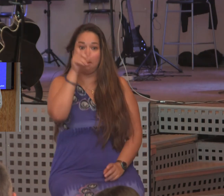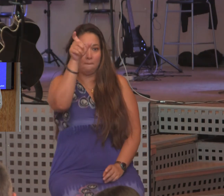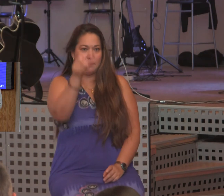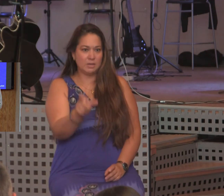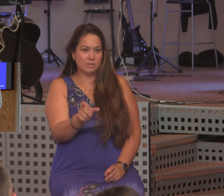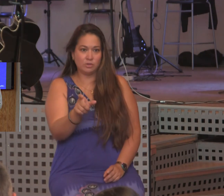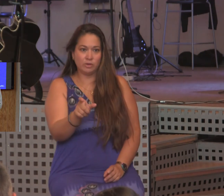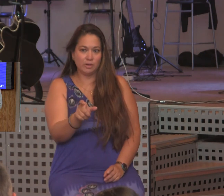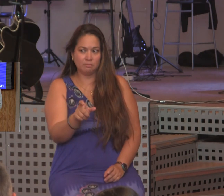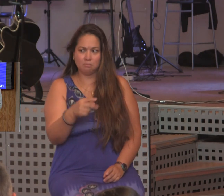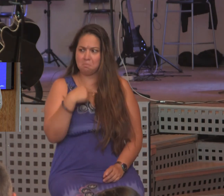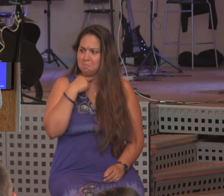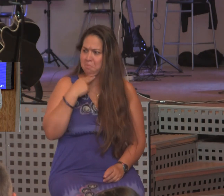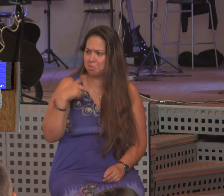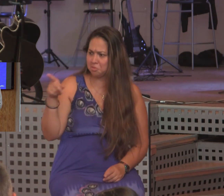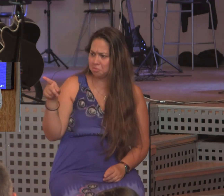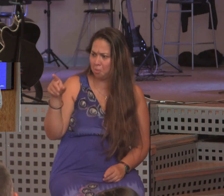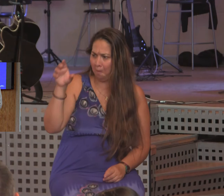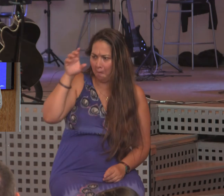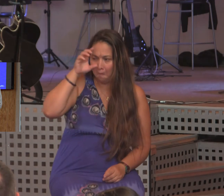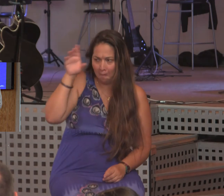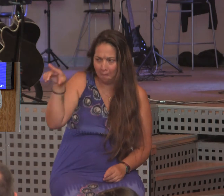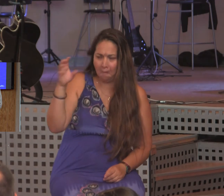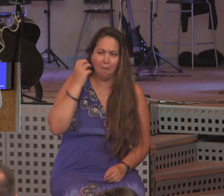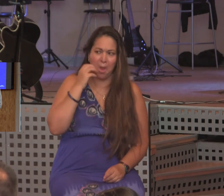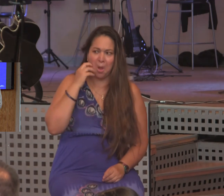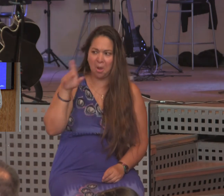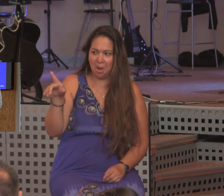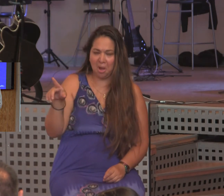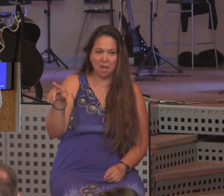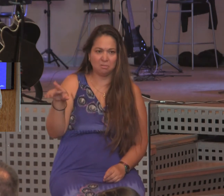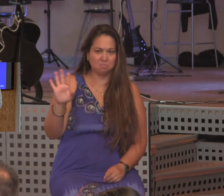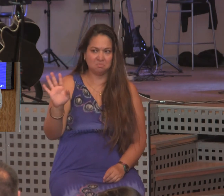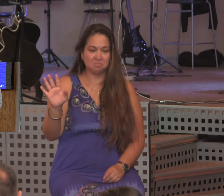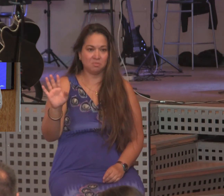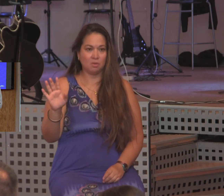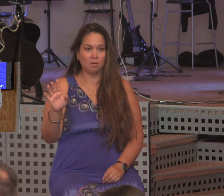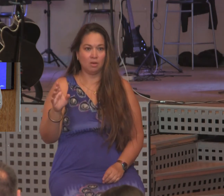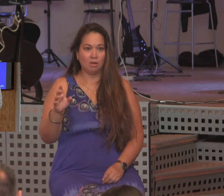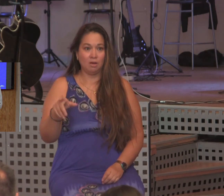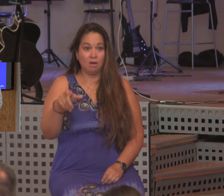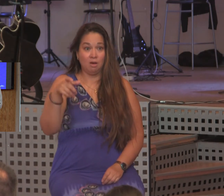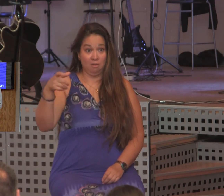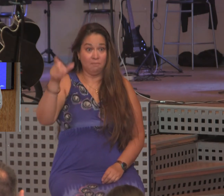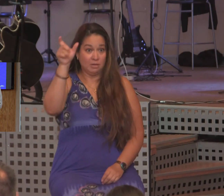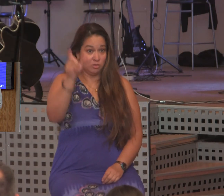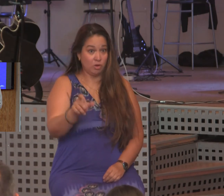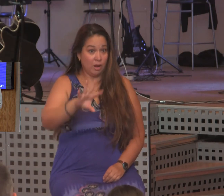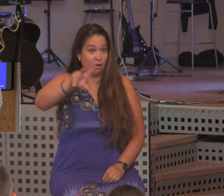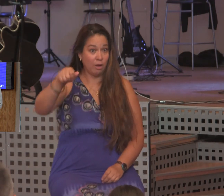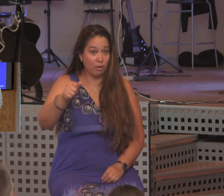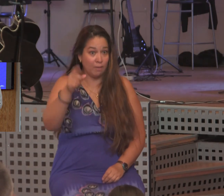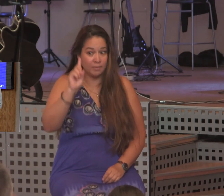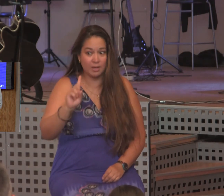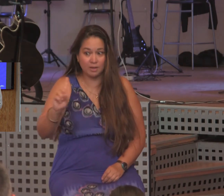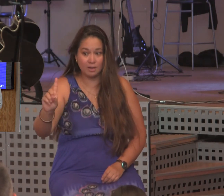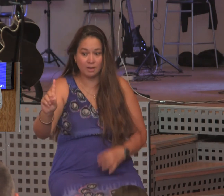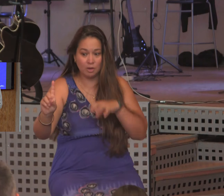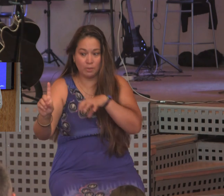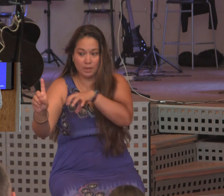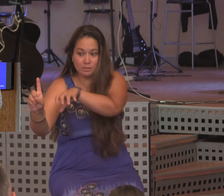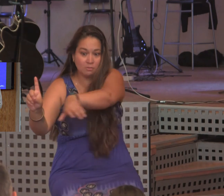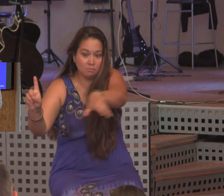no lo siguen, sino que huyen de él, porque no conocen la voz de